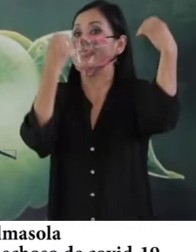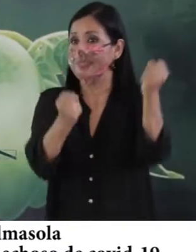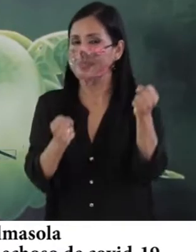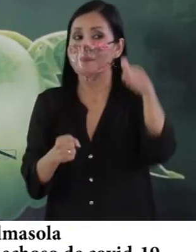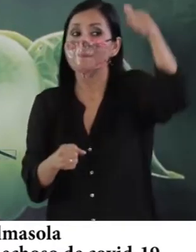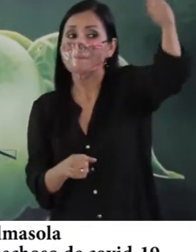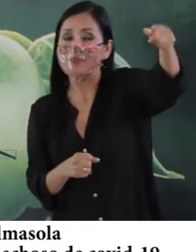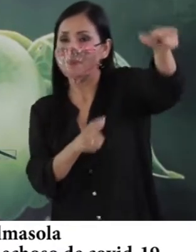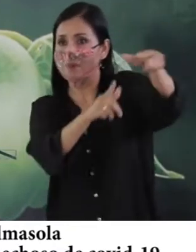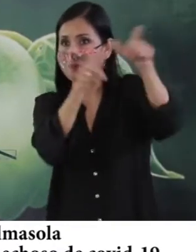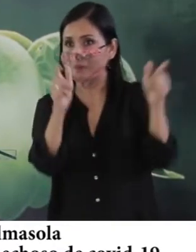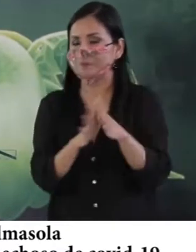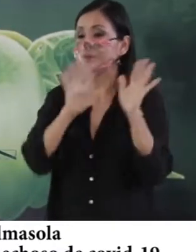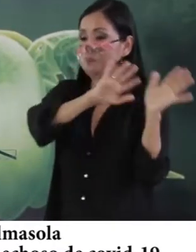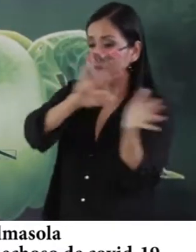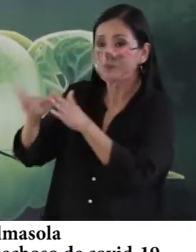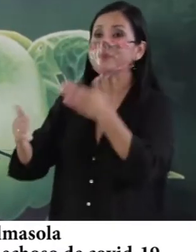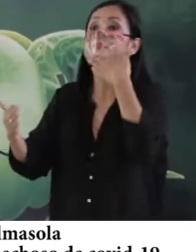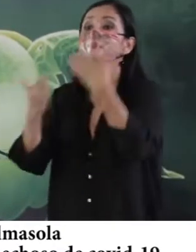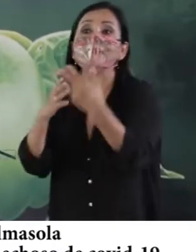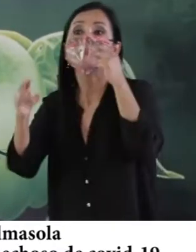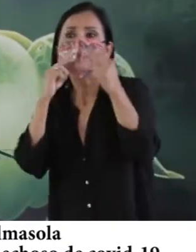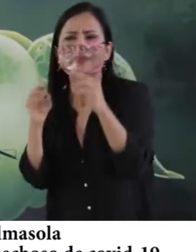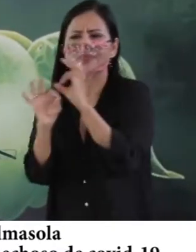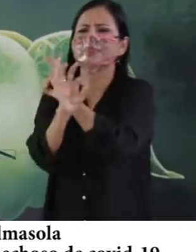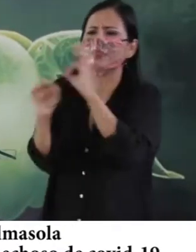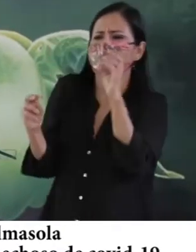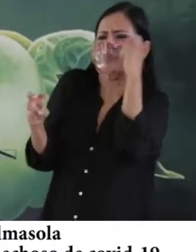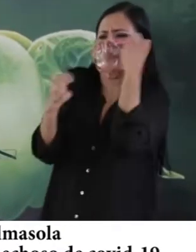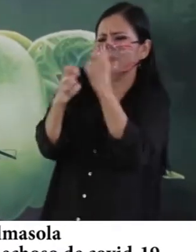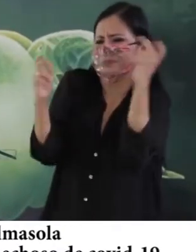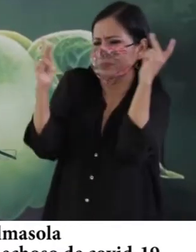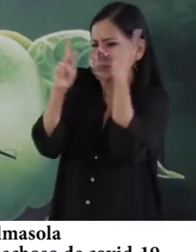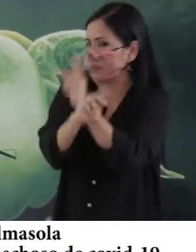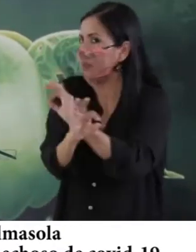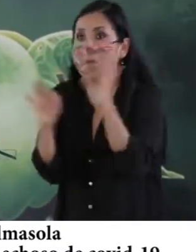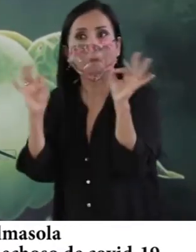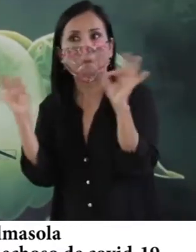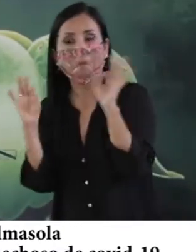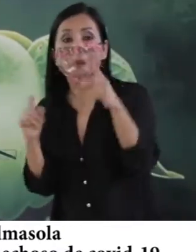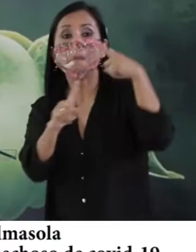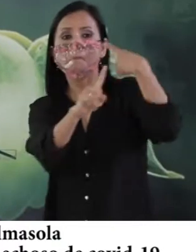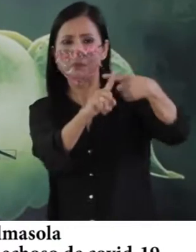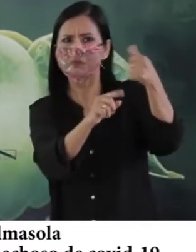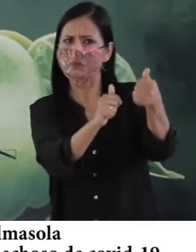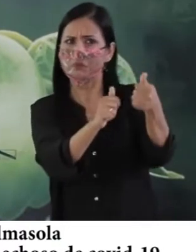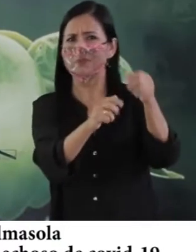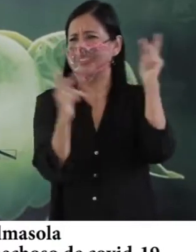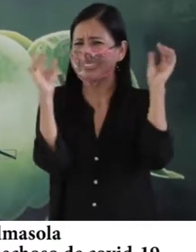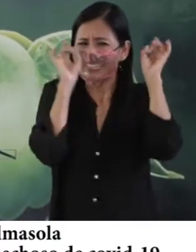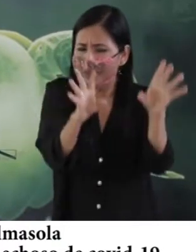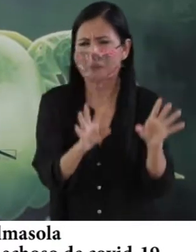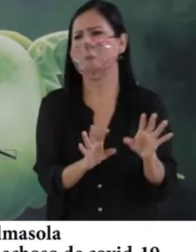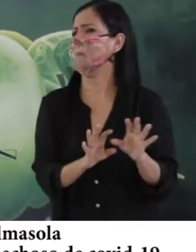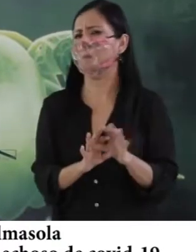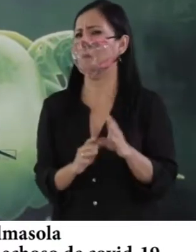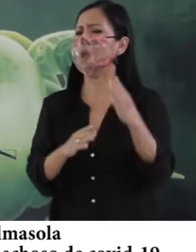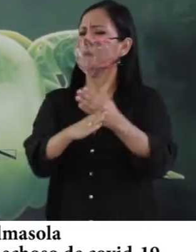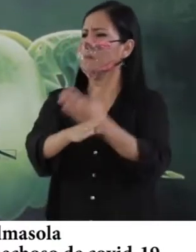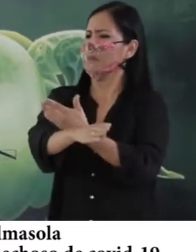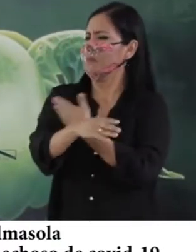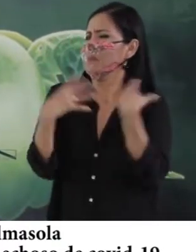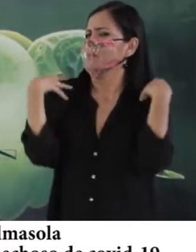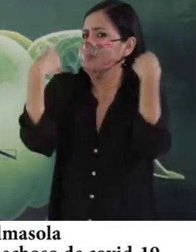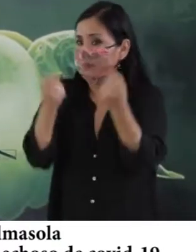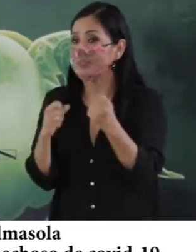Al momento, la buena noticia es que no han habido complicaciones en estas personas que han dado positivas y que están dentro de la